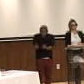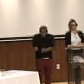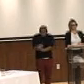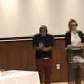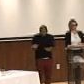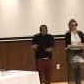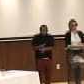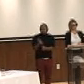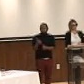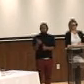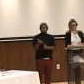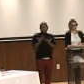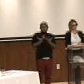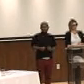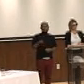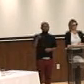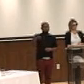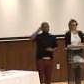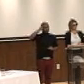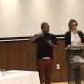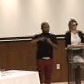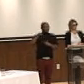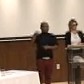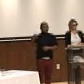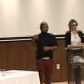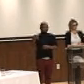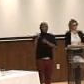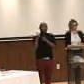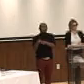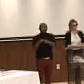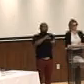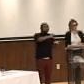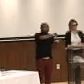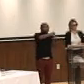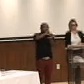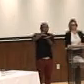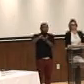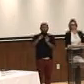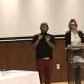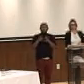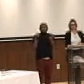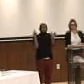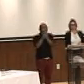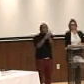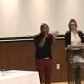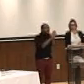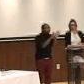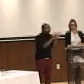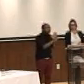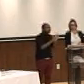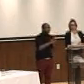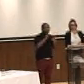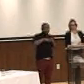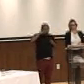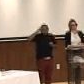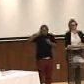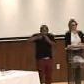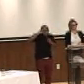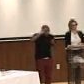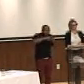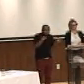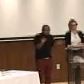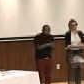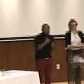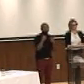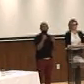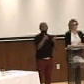nós fizemos em todos os campi. Todos eles passaram por uma consulta. É um processo de consenso? É um processo de consenso. Esse